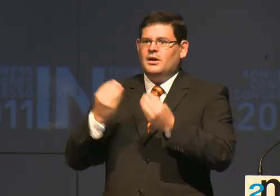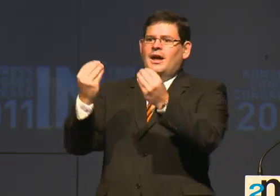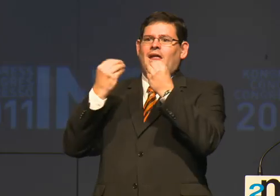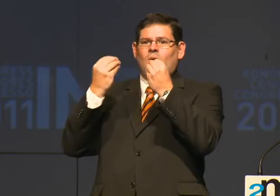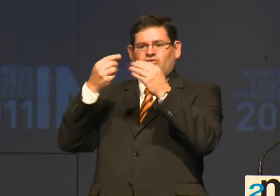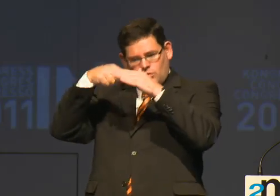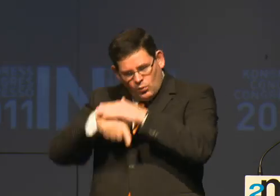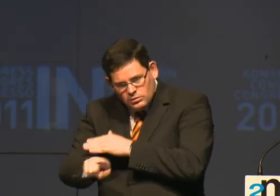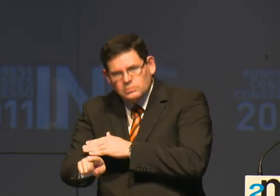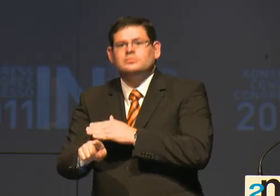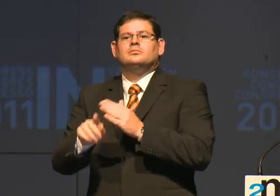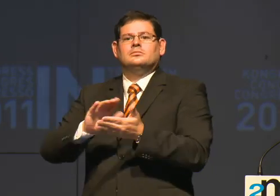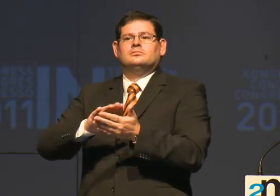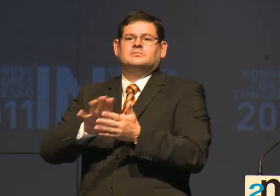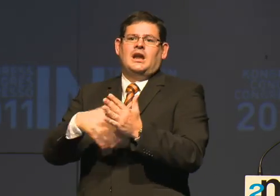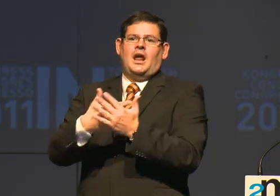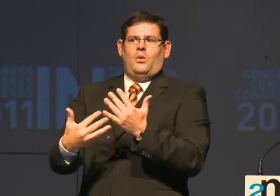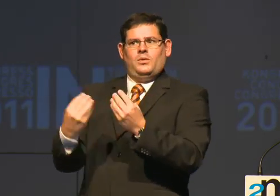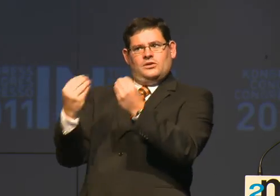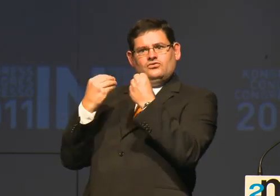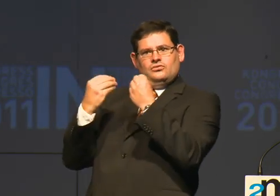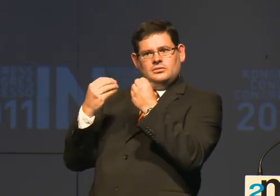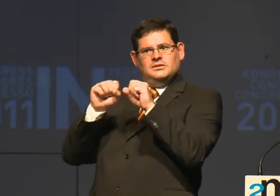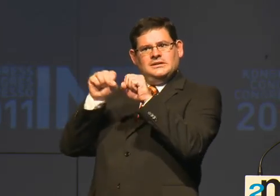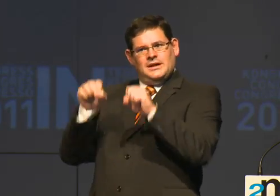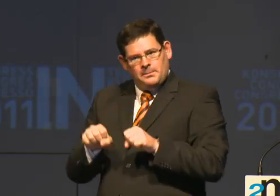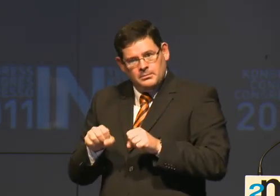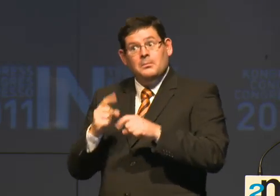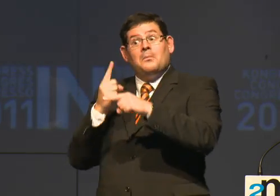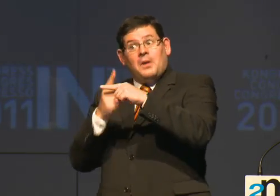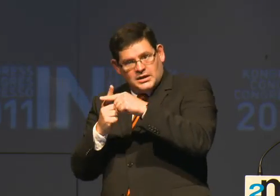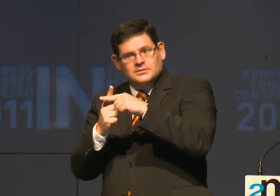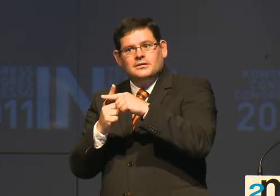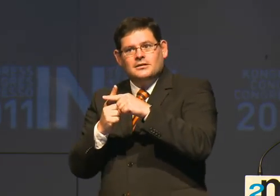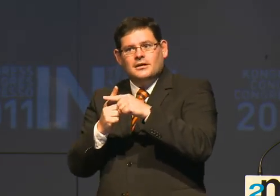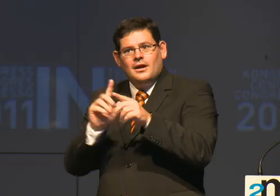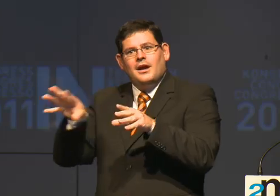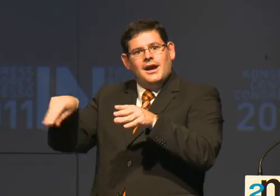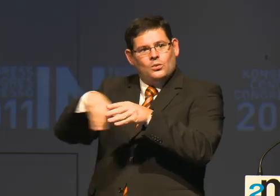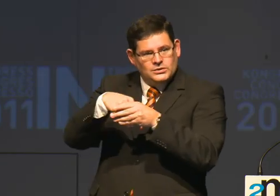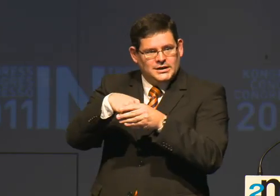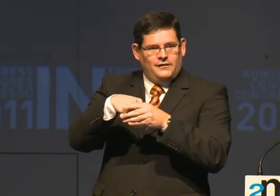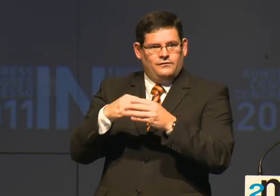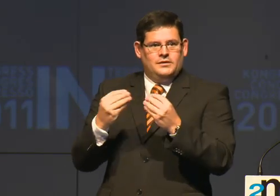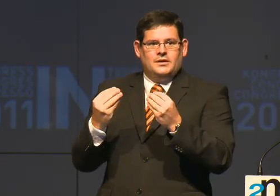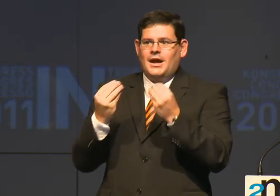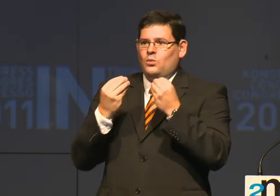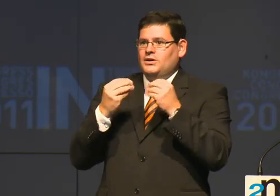est notée, le droit à l'information, à l'enseignement dans les écoles, l'accessibilité aussi bien en langue des signes,